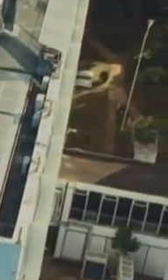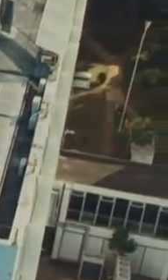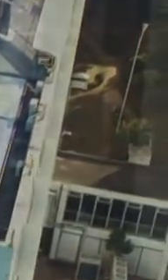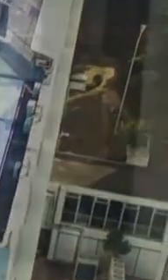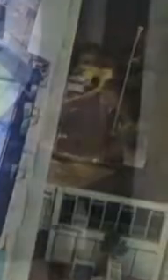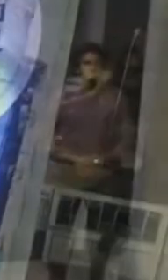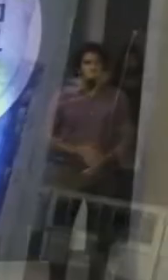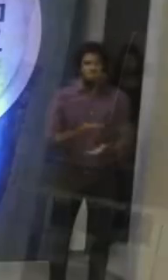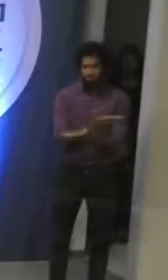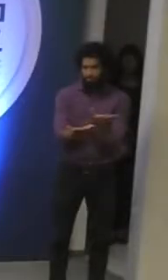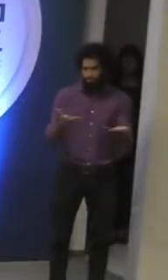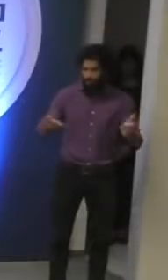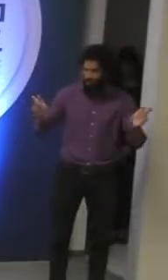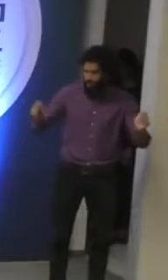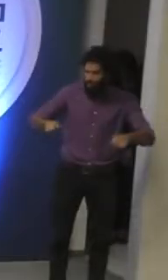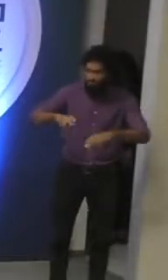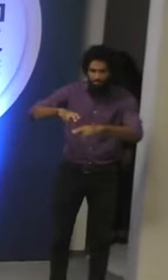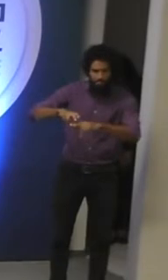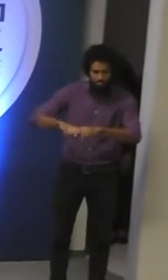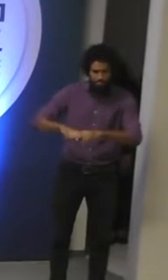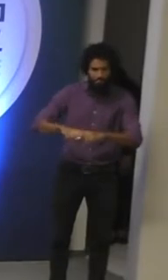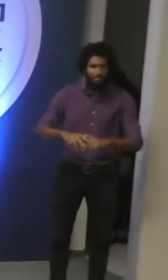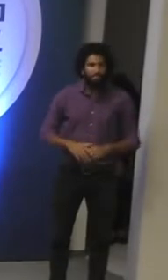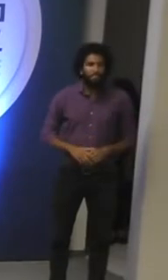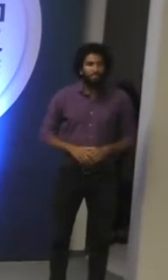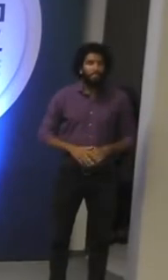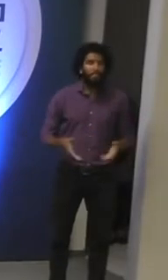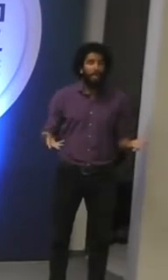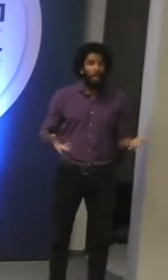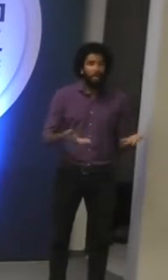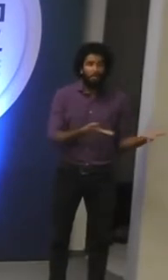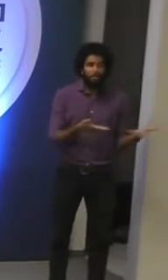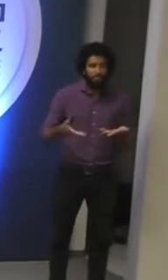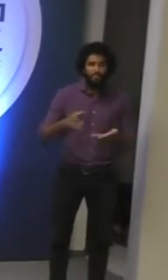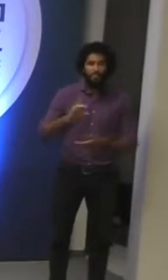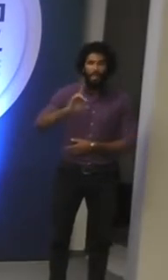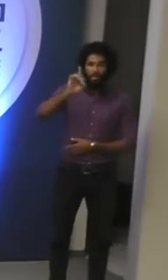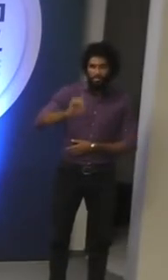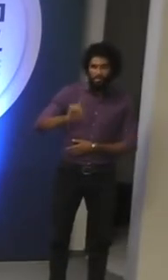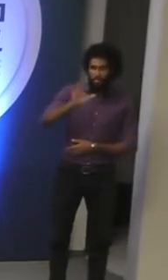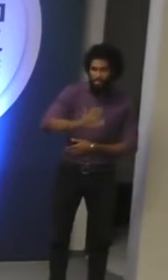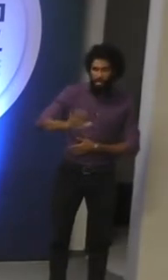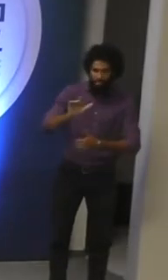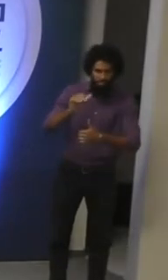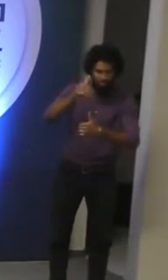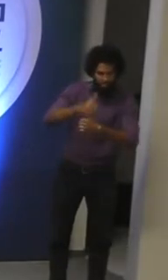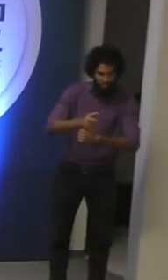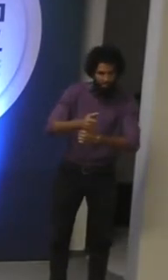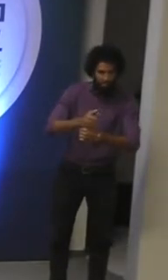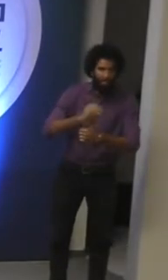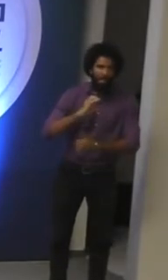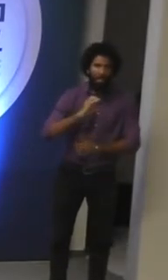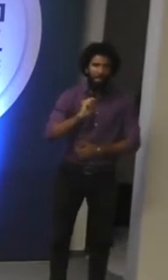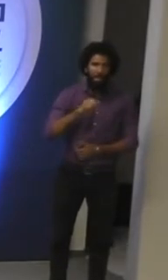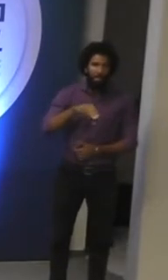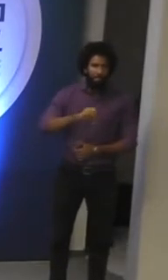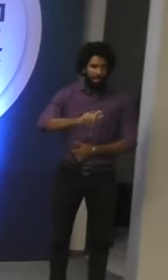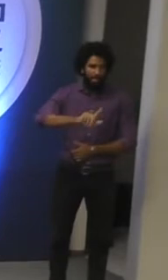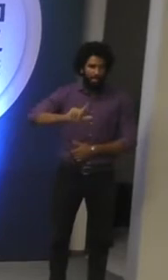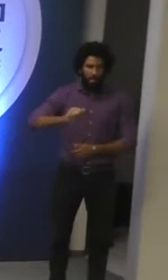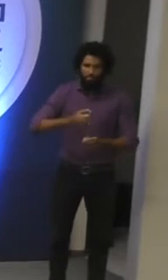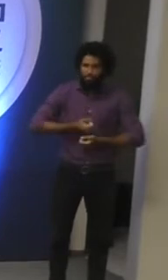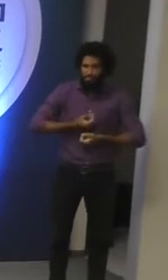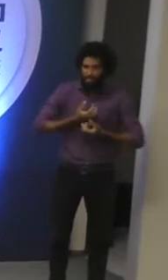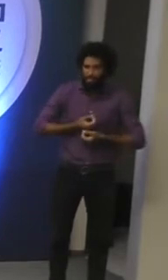Por gentileza, podem tomar assento. Convidamos a diretora-geral substituta da ANEL, Camila Bonfim, para as suas